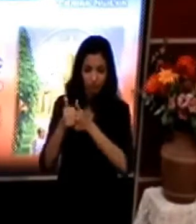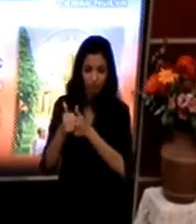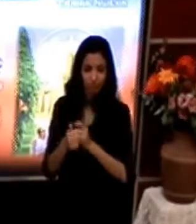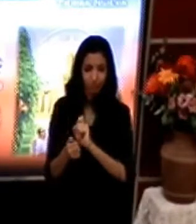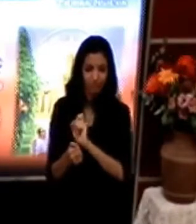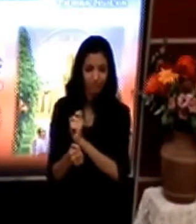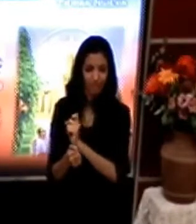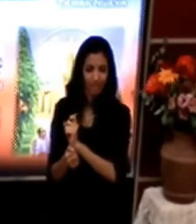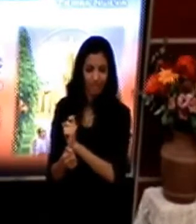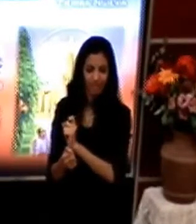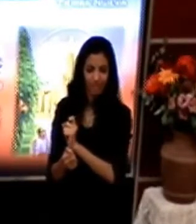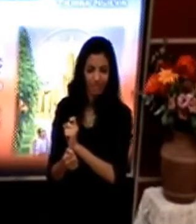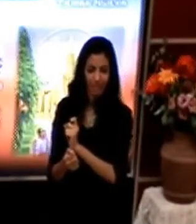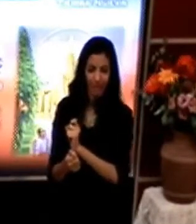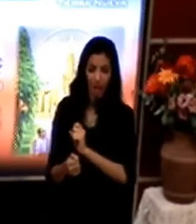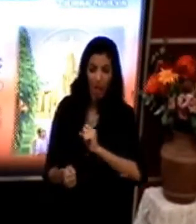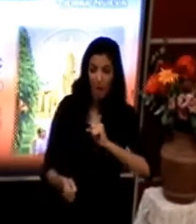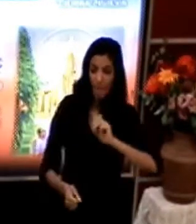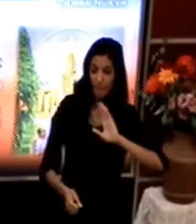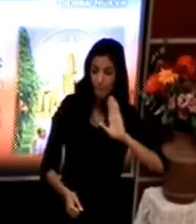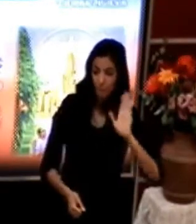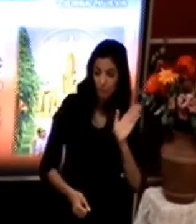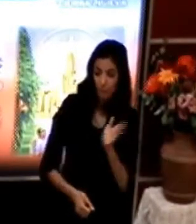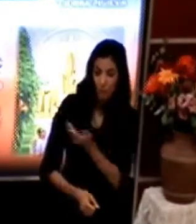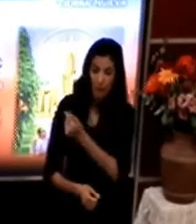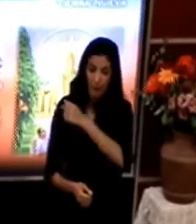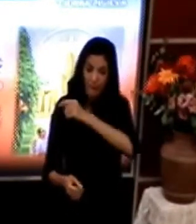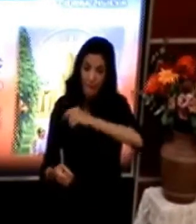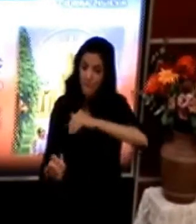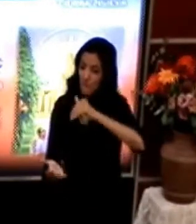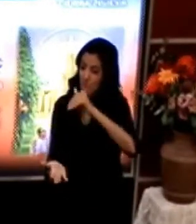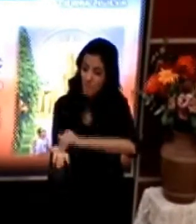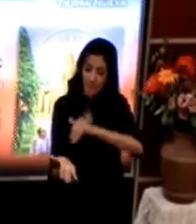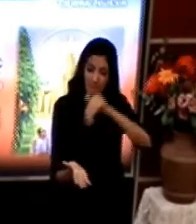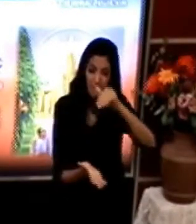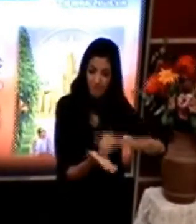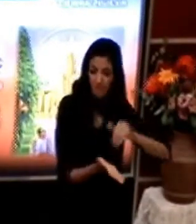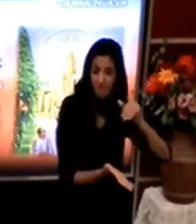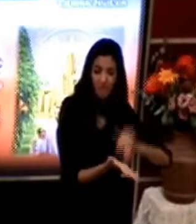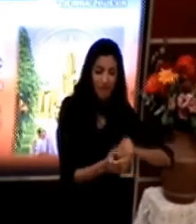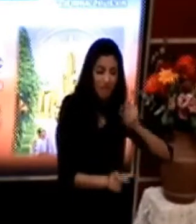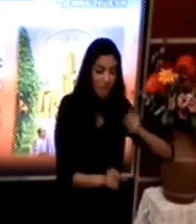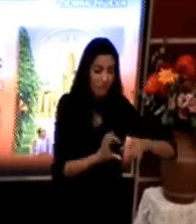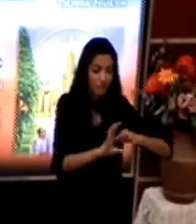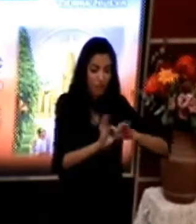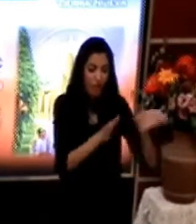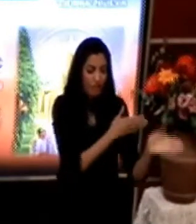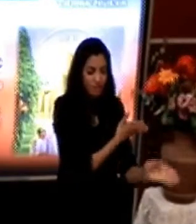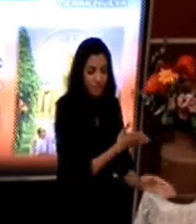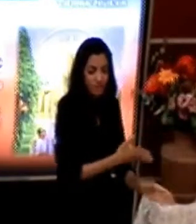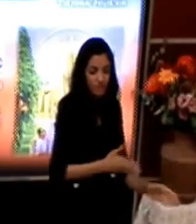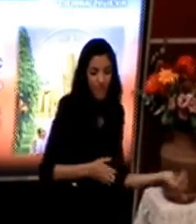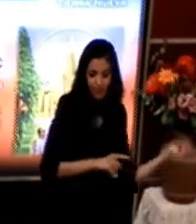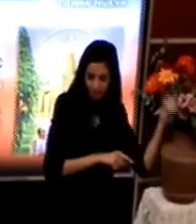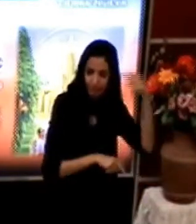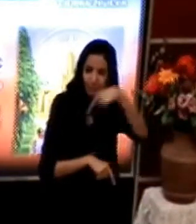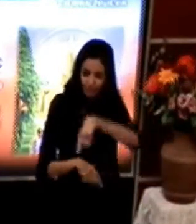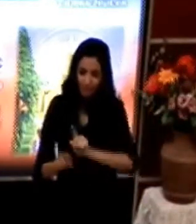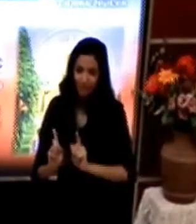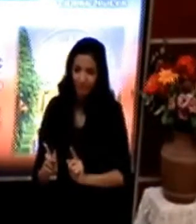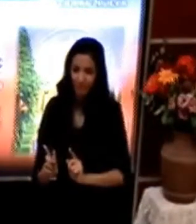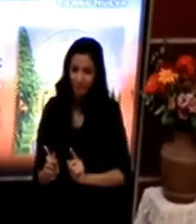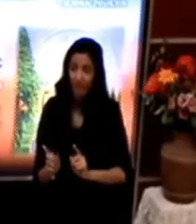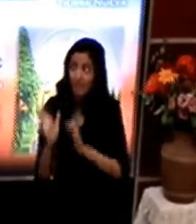quién? Por todas las decenas de millones de salvados de todos los tiempos que habrán de estar con Cristo para